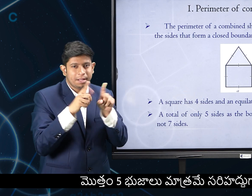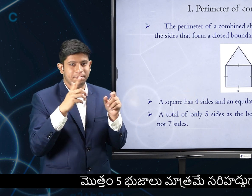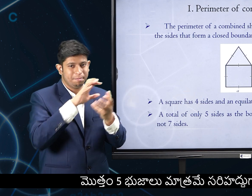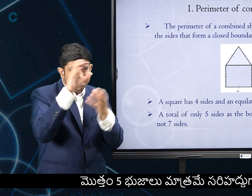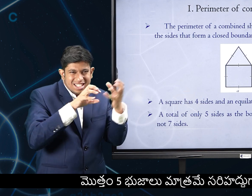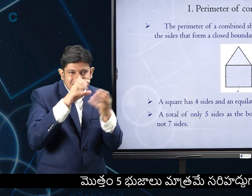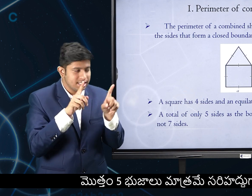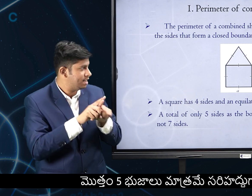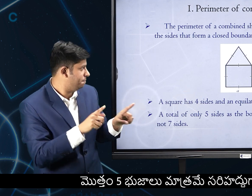ఉంటాయి.